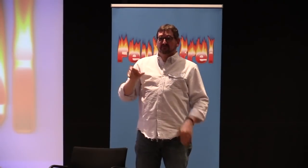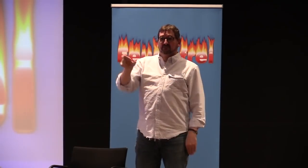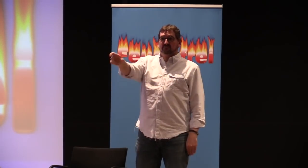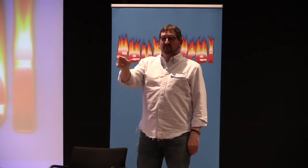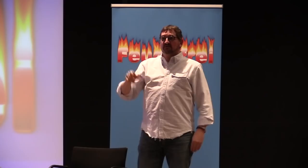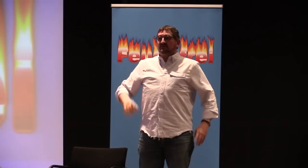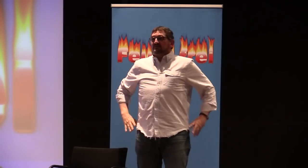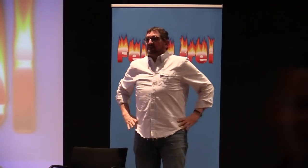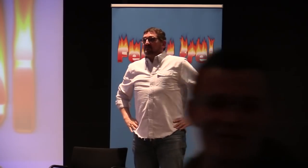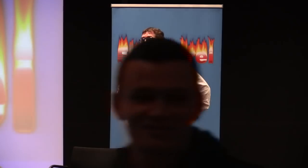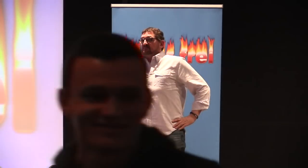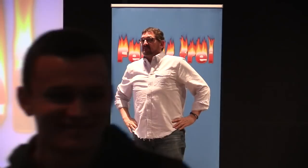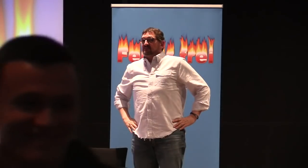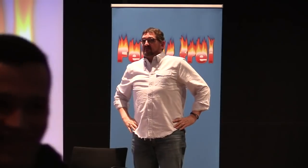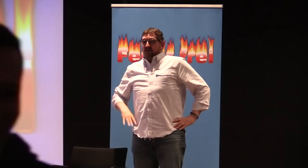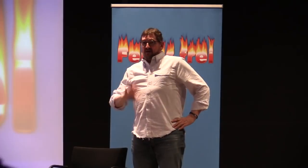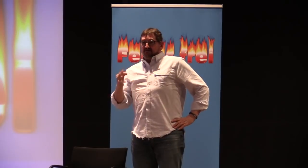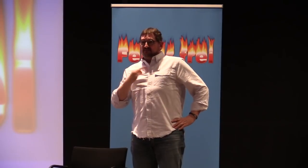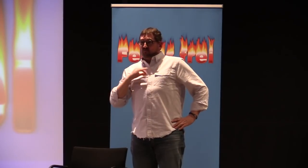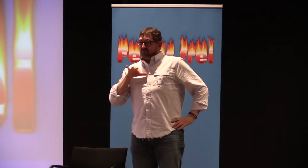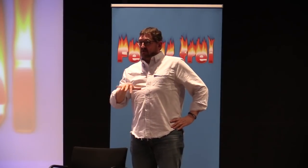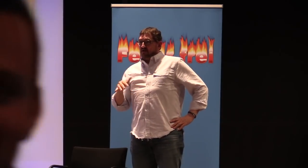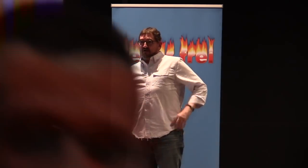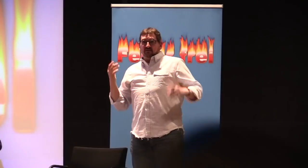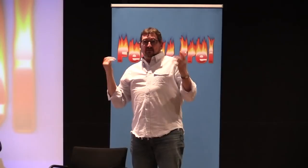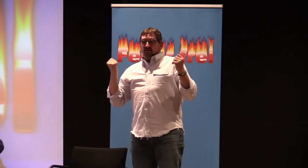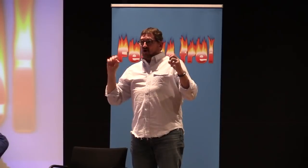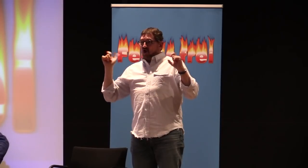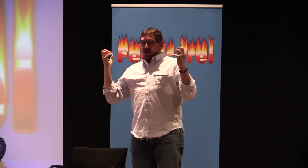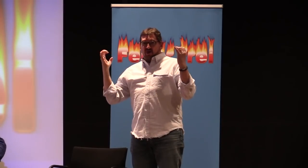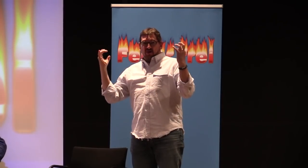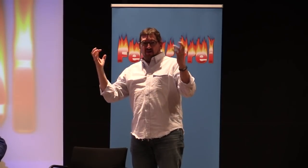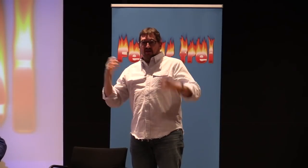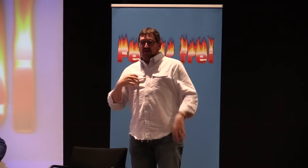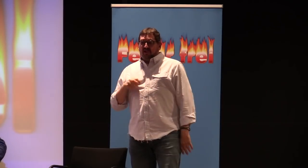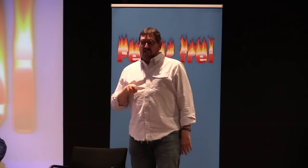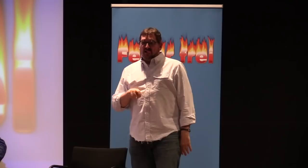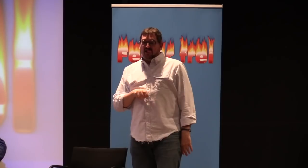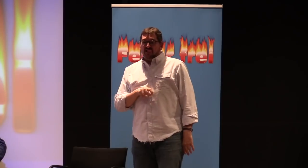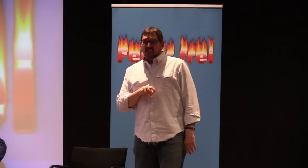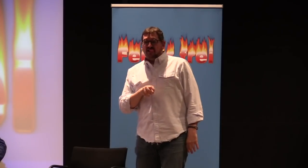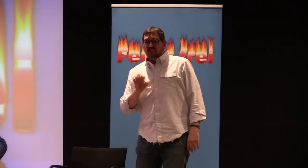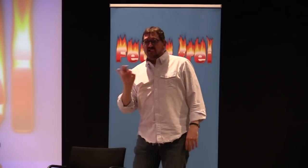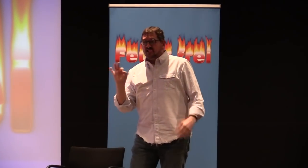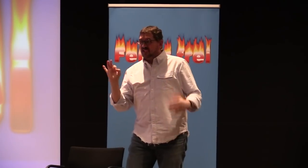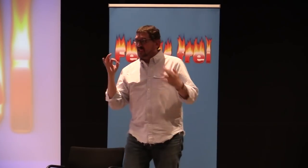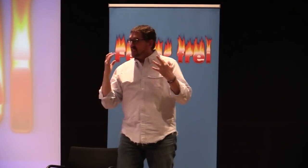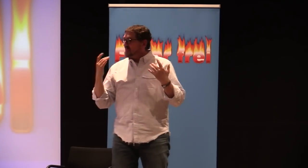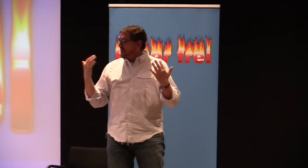Ja, und ich denke, es ist auch ganz wichtig, dass die Jugend nicht einen roten Teppich erwarten kann, wo goldene Wasserhähne